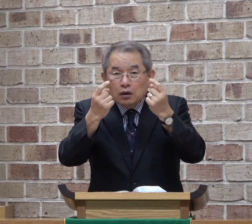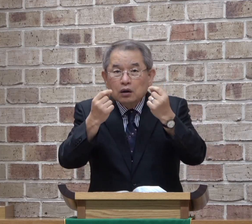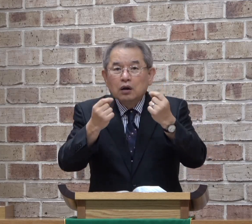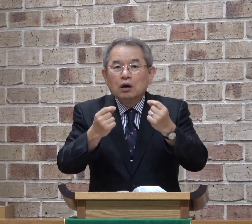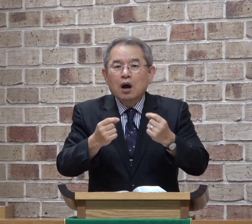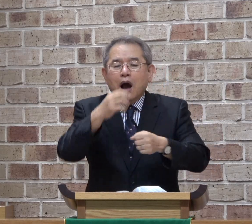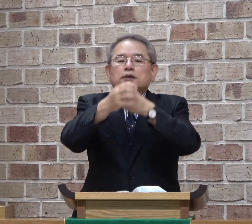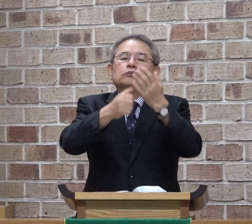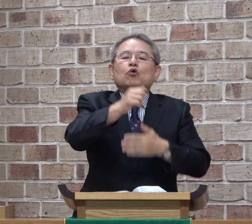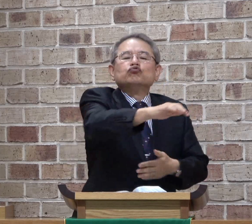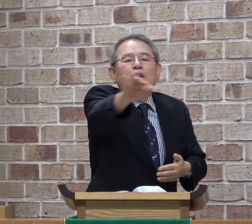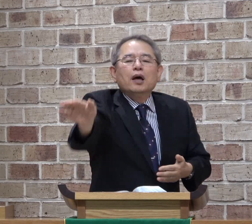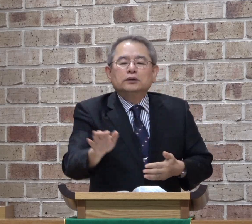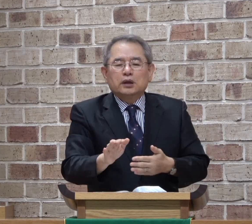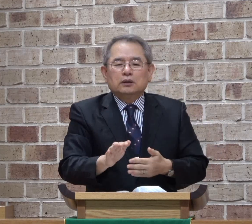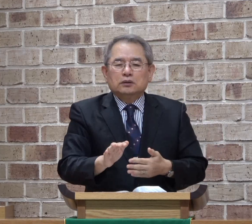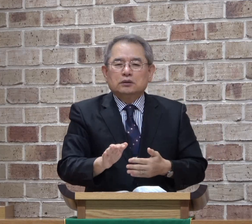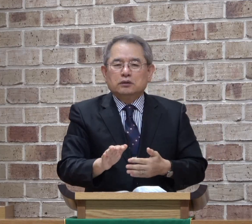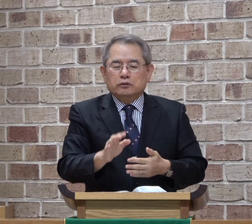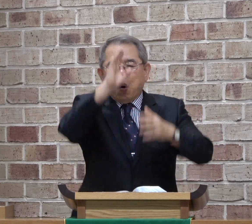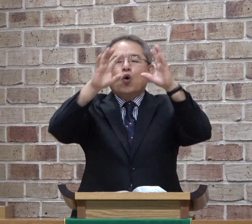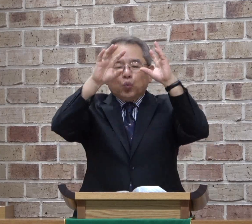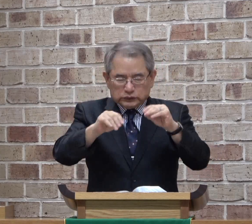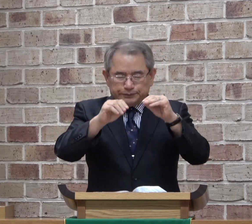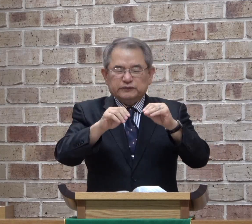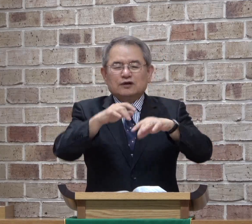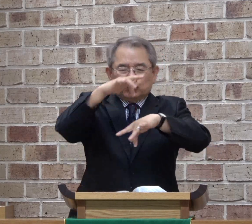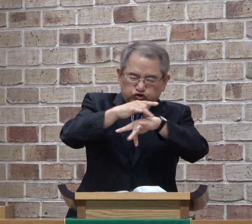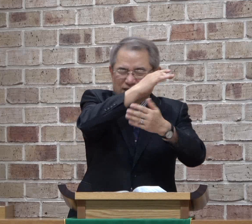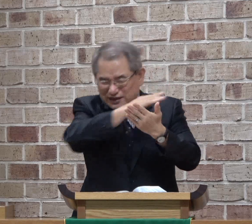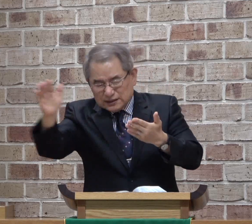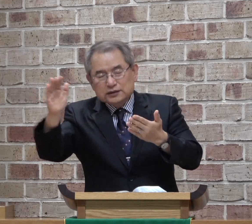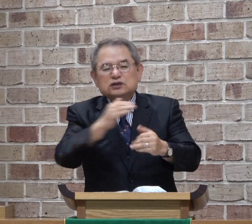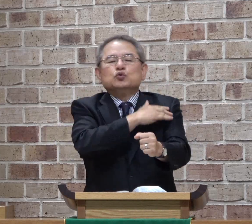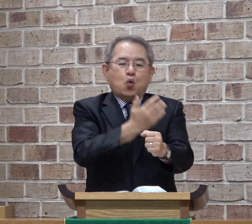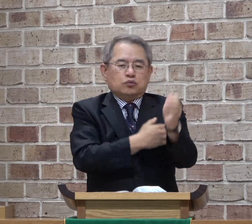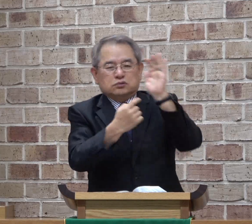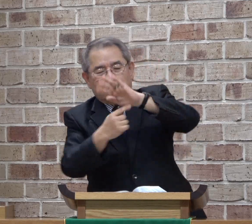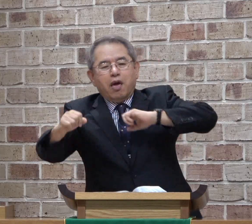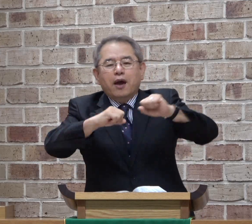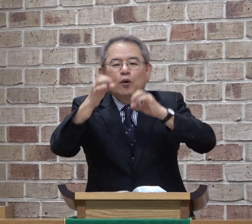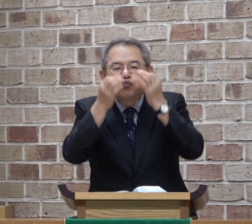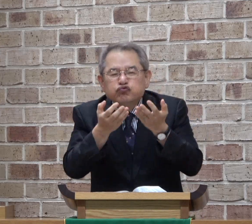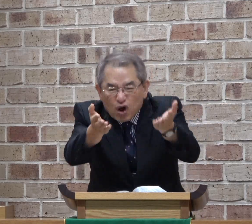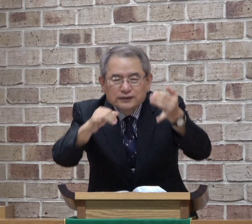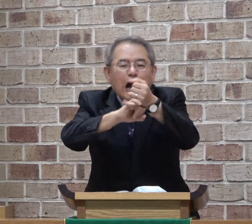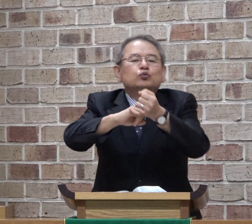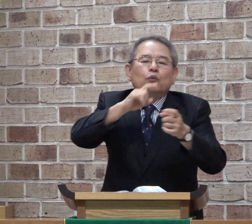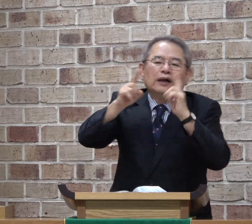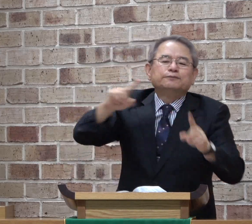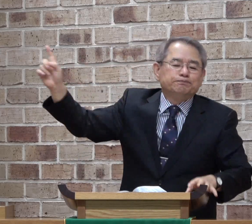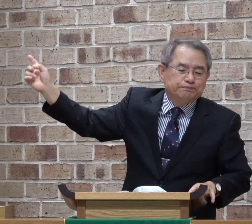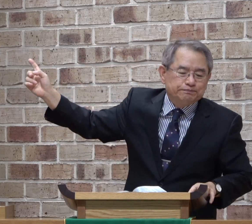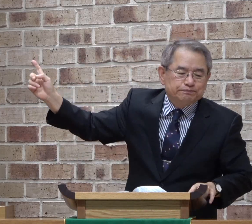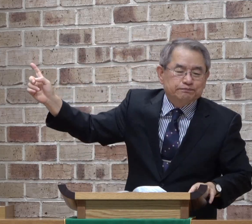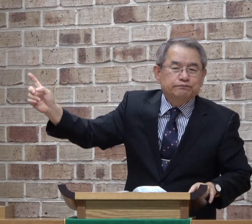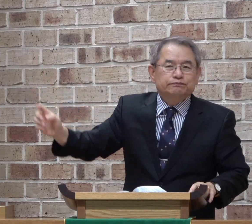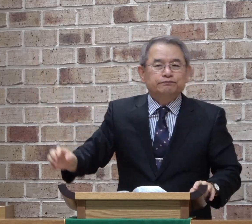손수건으로 스칠 만큼 그 능력 이상으로 위대한 것입니다. 하나님은 우리에게 병을 치유하시고